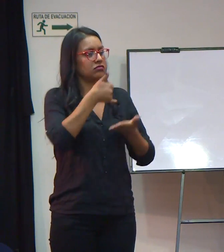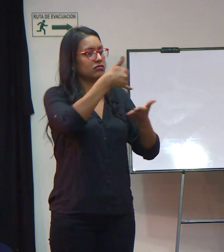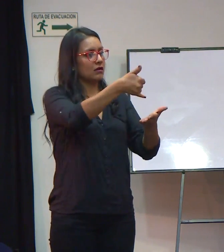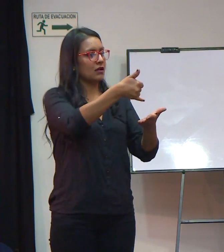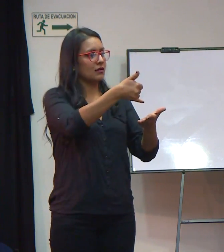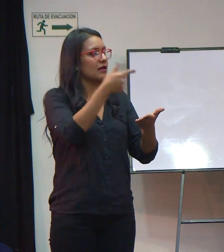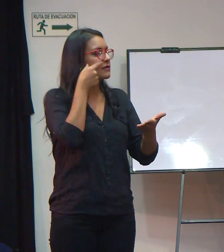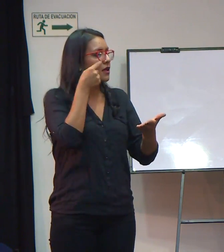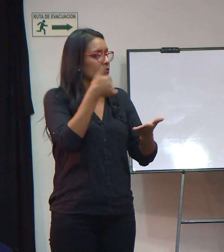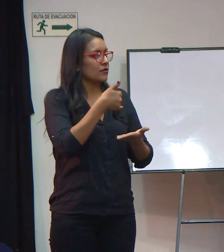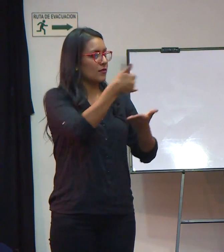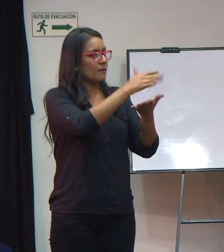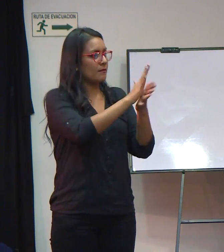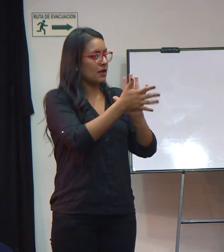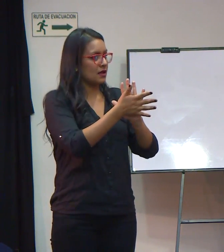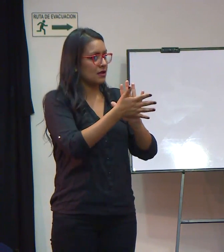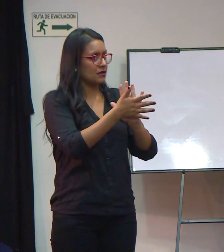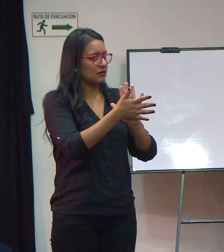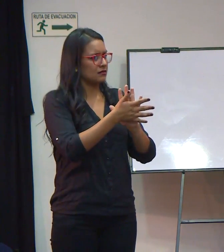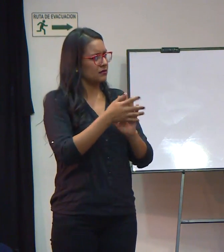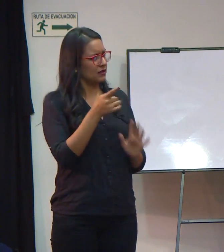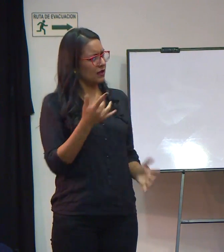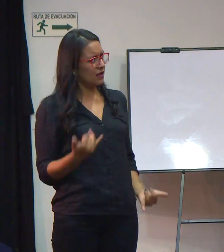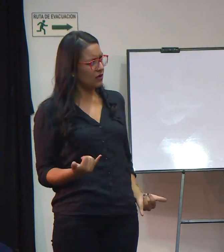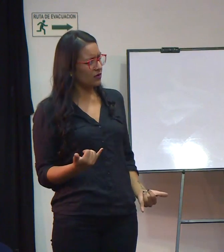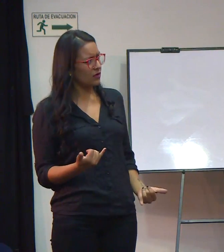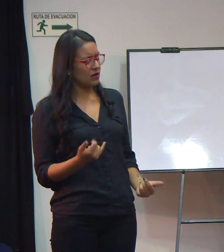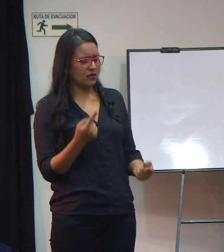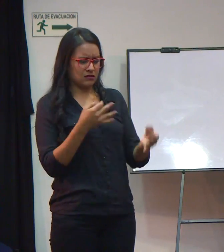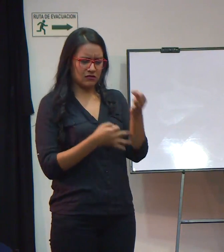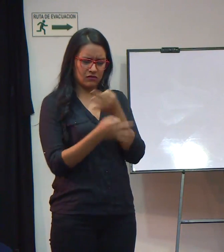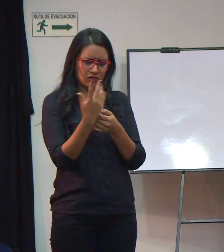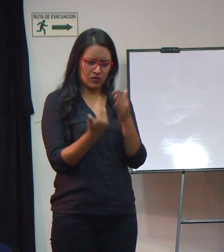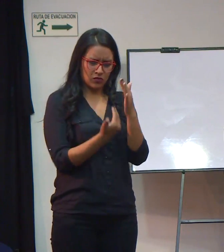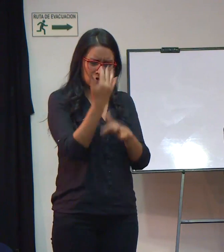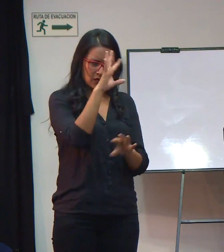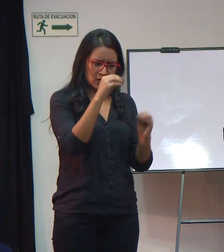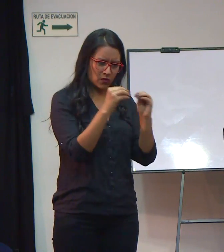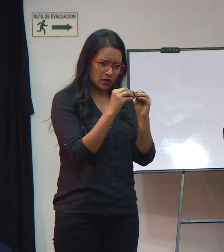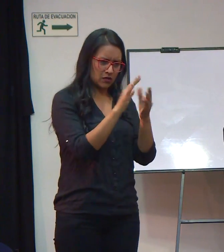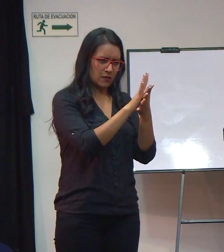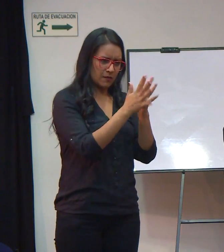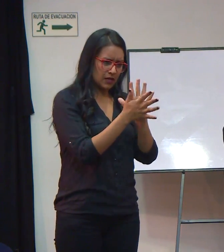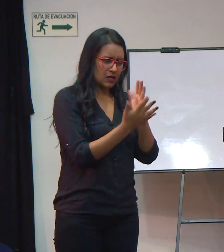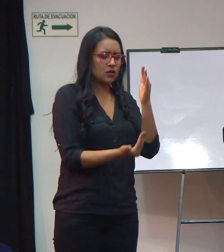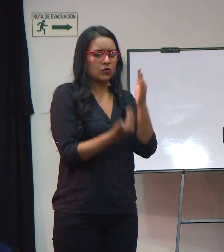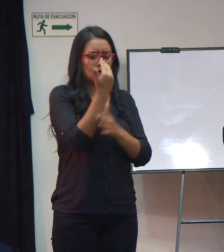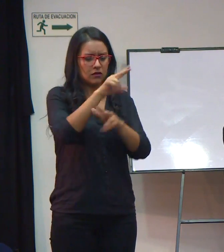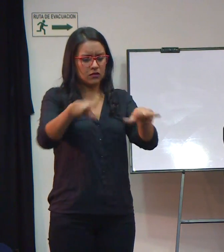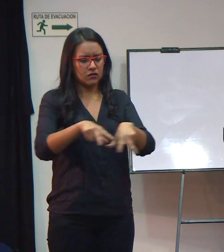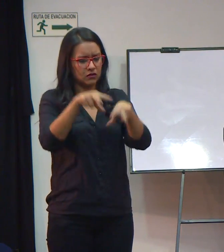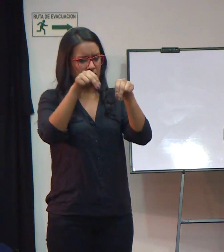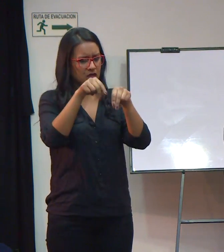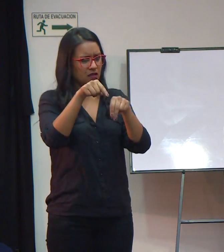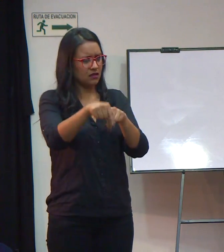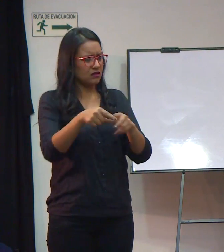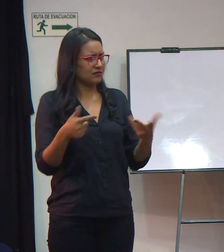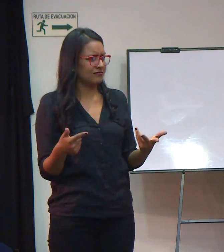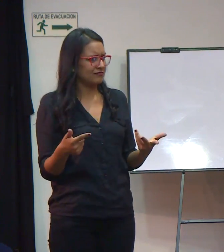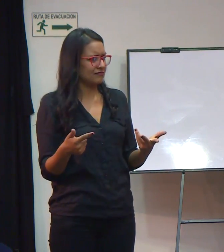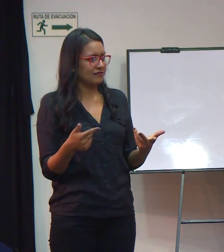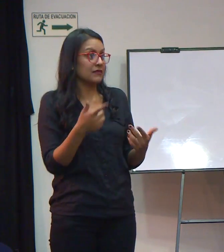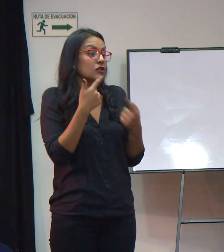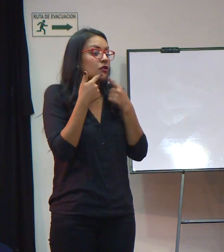Entonces, si vamos a crear en un nuevo acuerdo de paz, en una nueva sociedad,